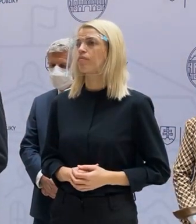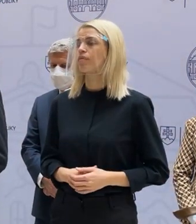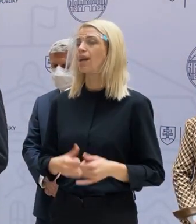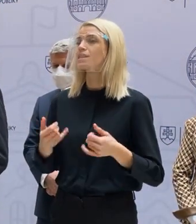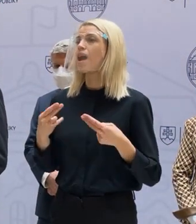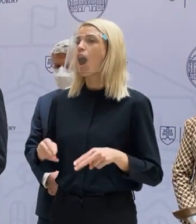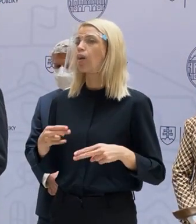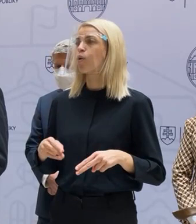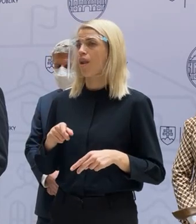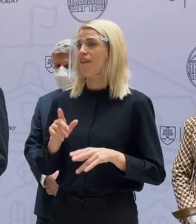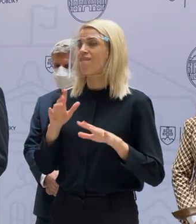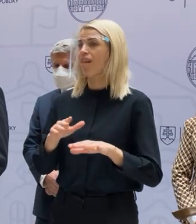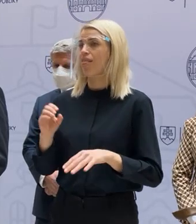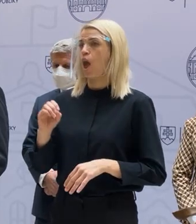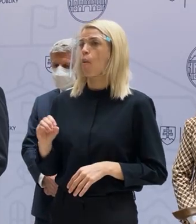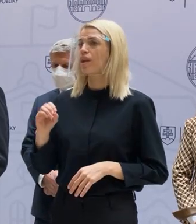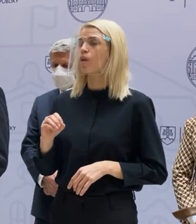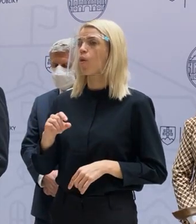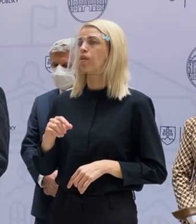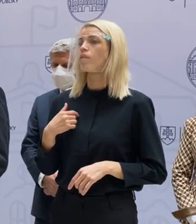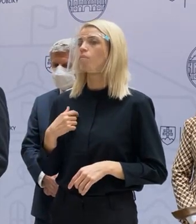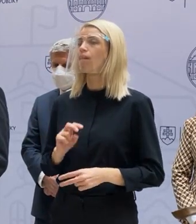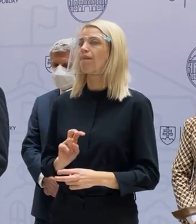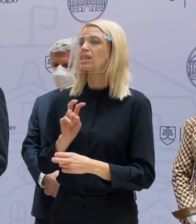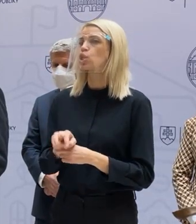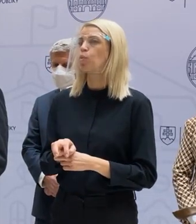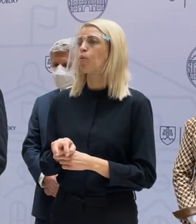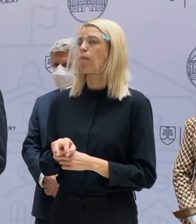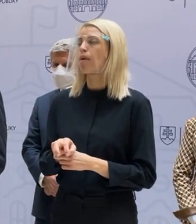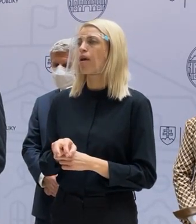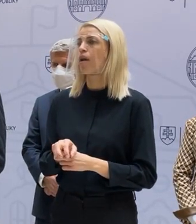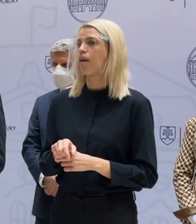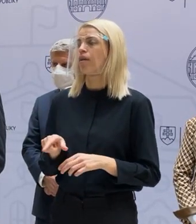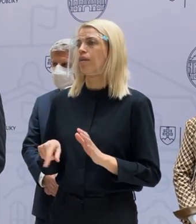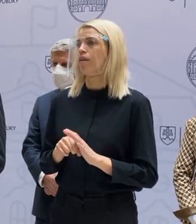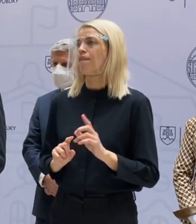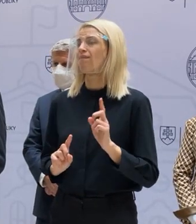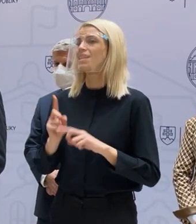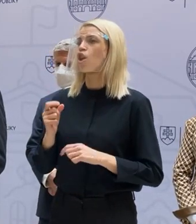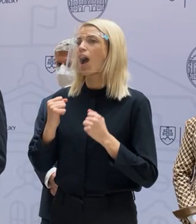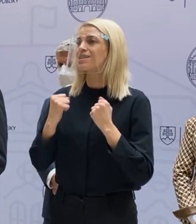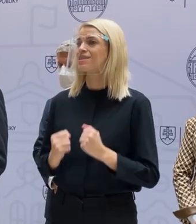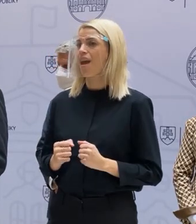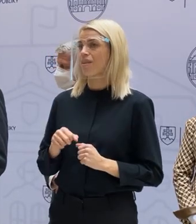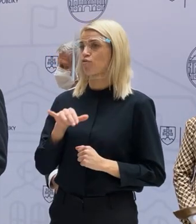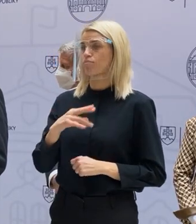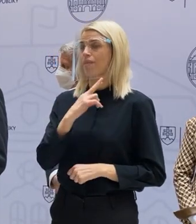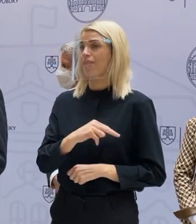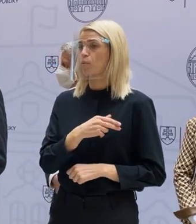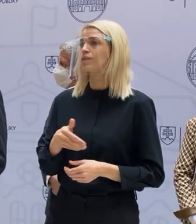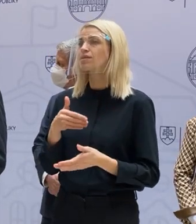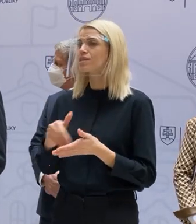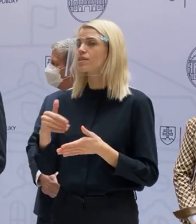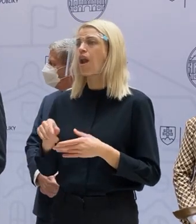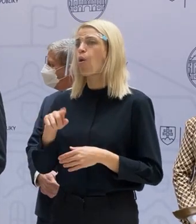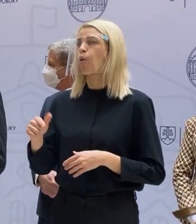Aktuálne do tejto vlny Omikron vstupujeme s relatívne vysokou záťažou aj v nemocniciach. Stále je